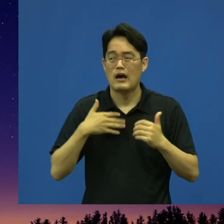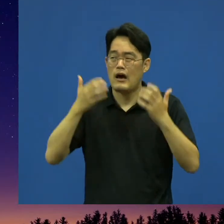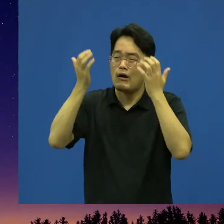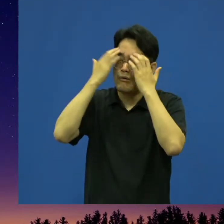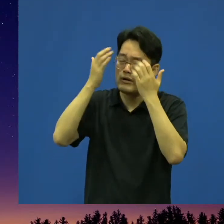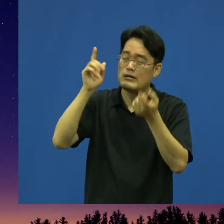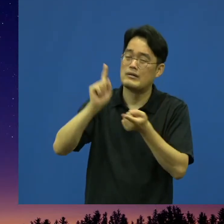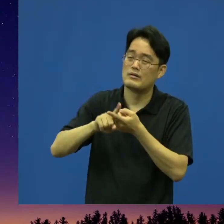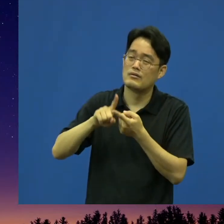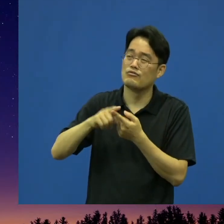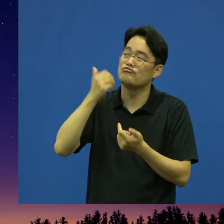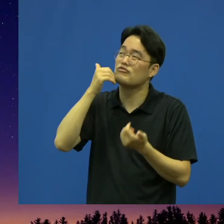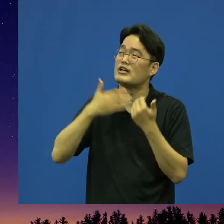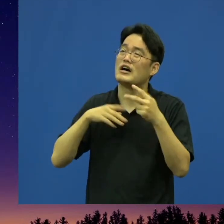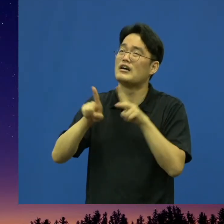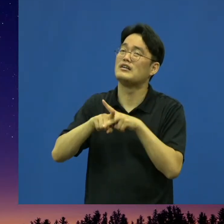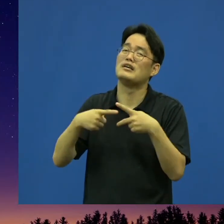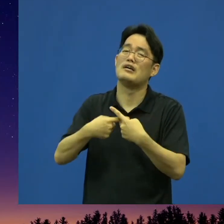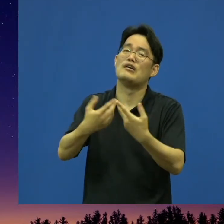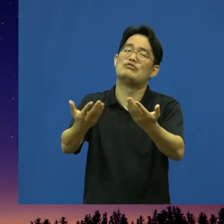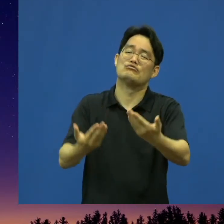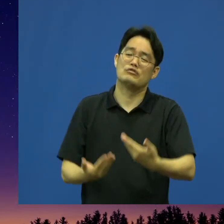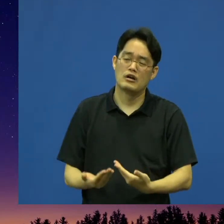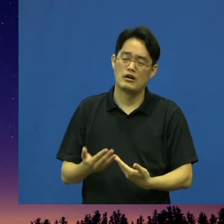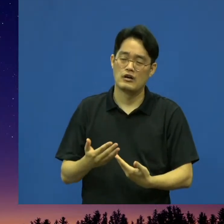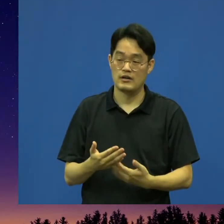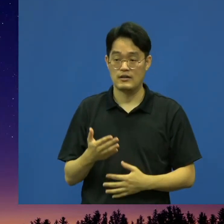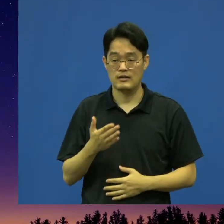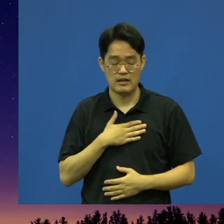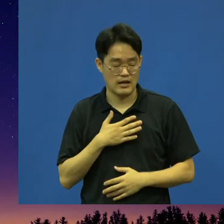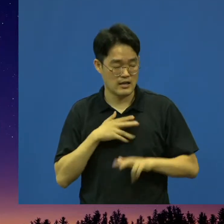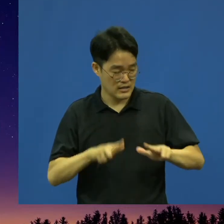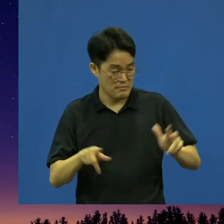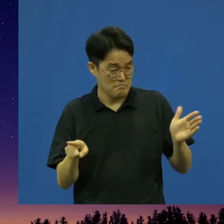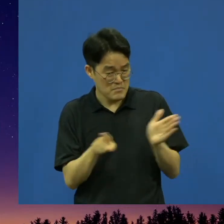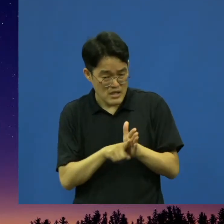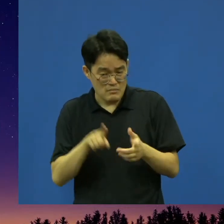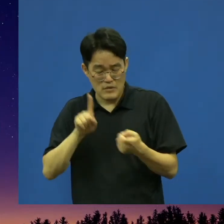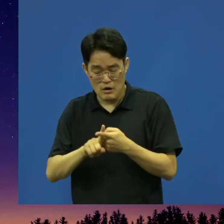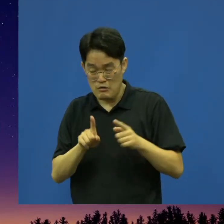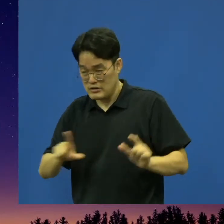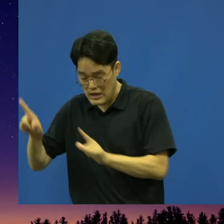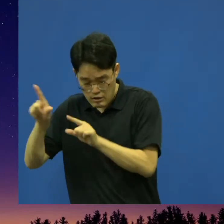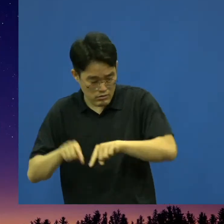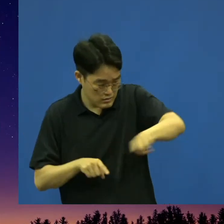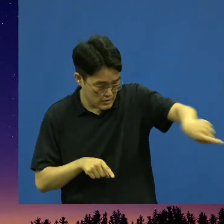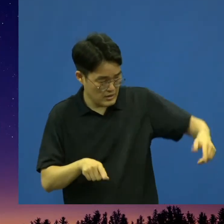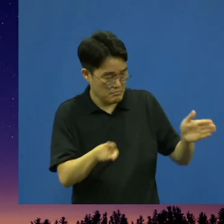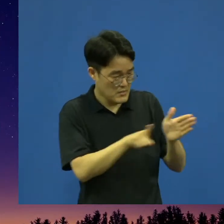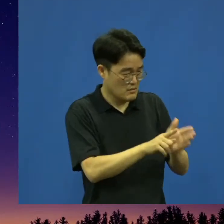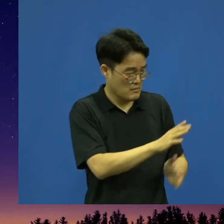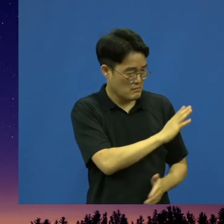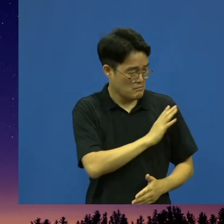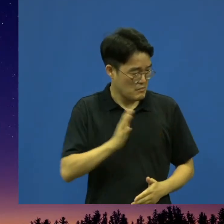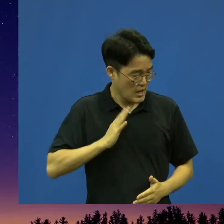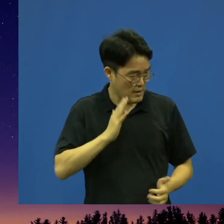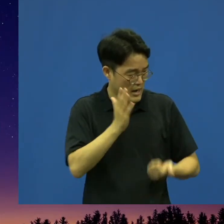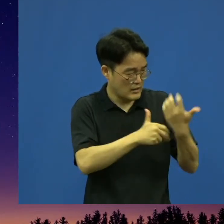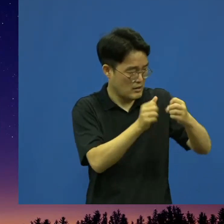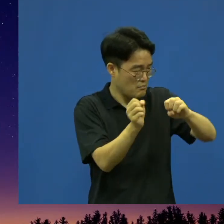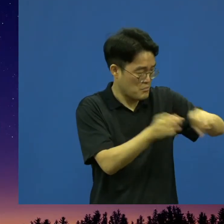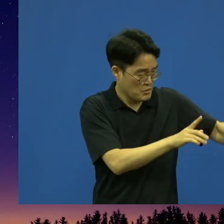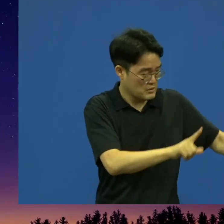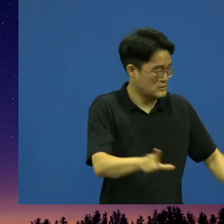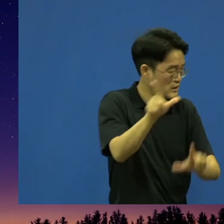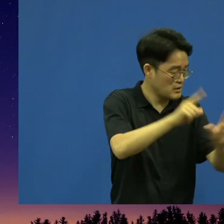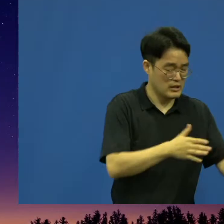내가 이렇게 믿음으로 살고 온 세상이 다 저렇게 믿음을 배반하고 다 저렇게 자기